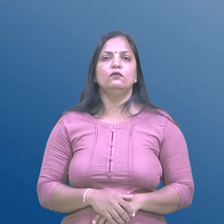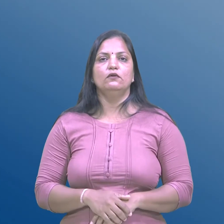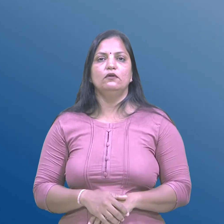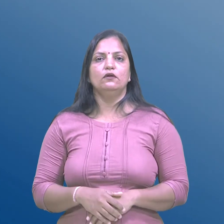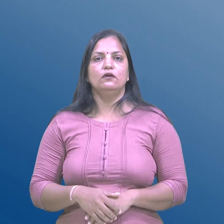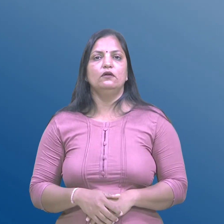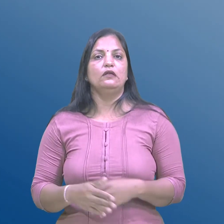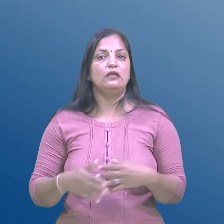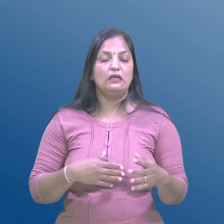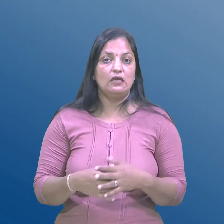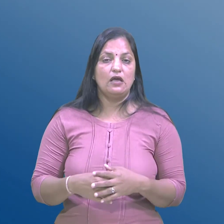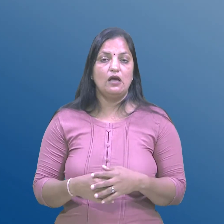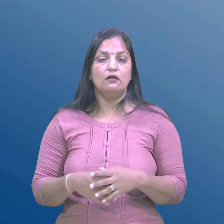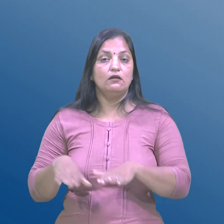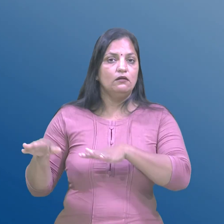અને કુદરતી આપત્તિઓની પરિસ્થિતિમાં